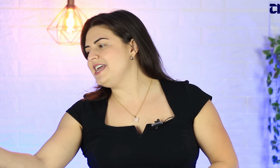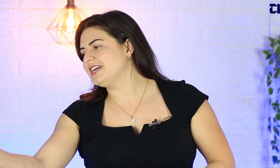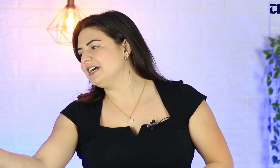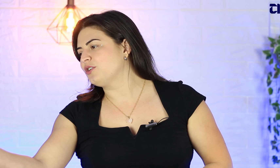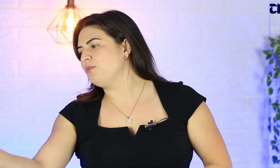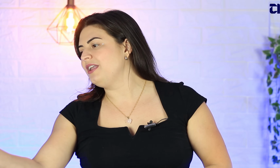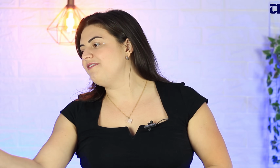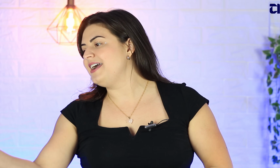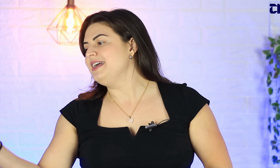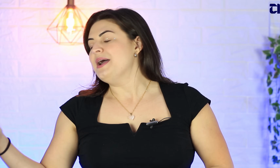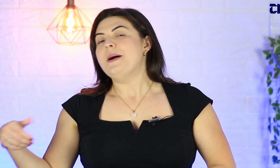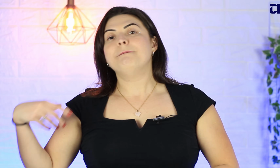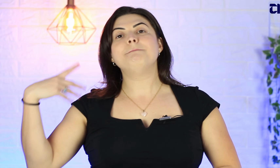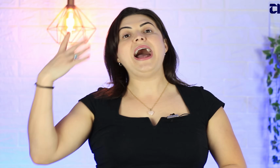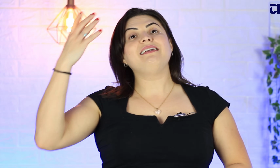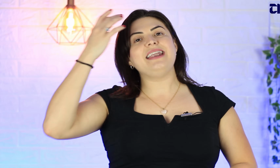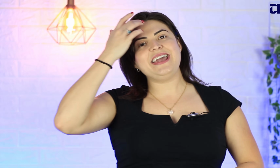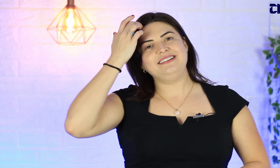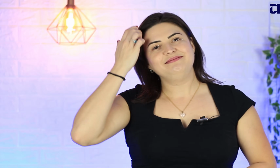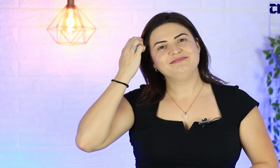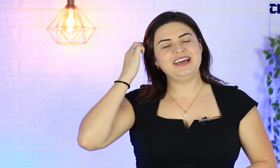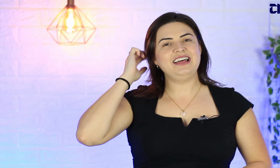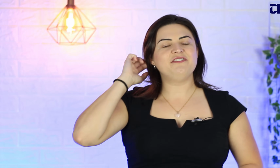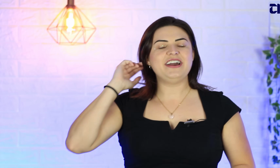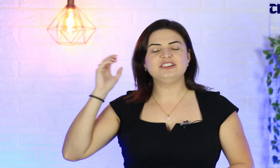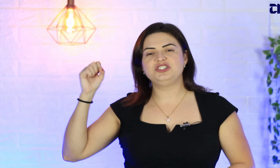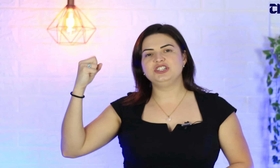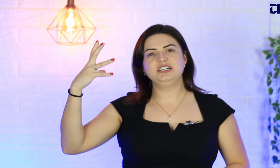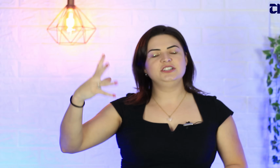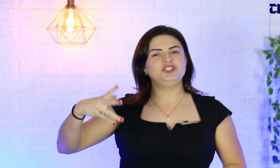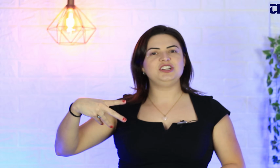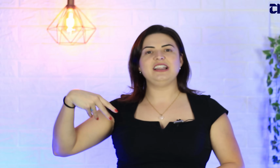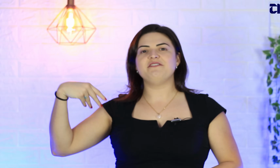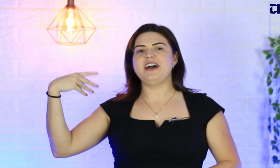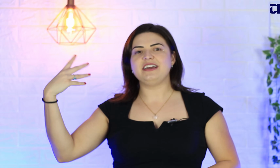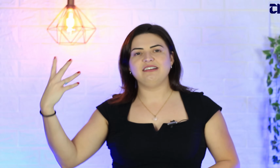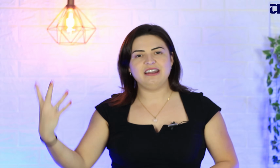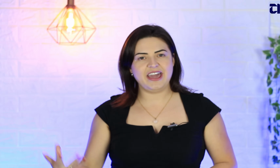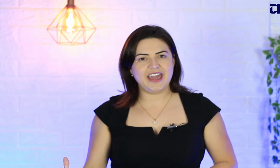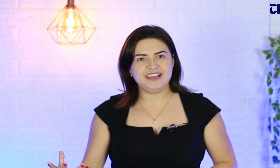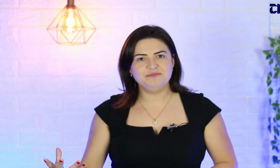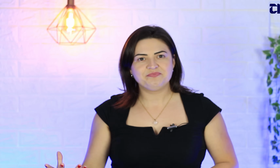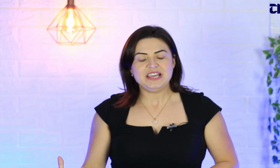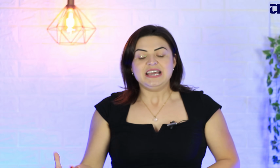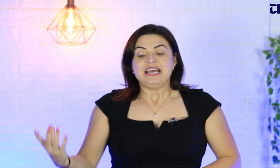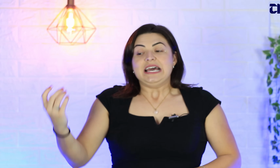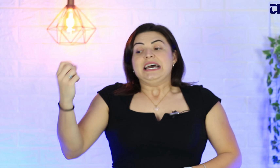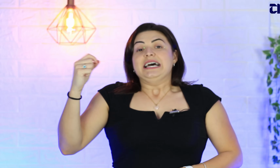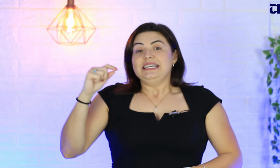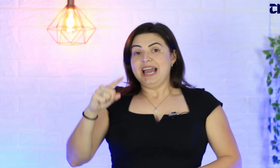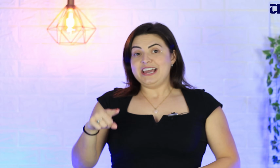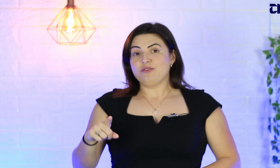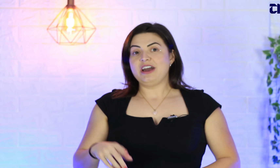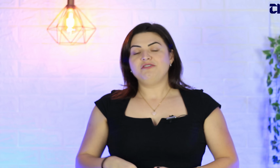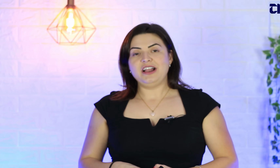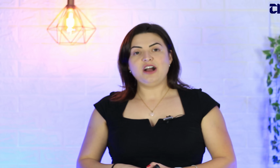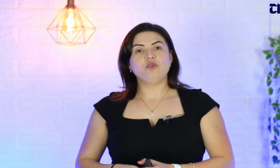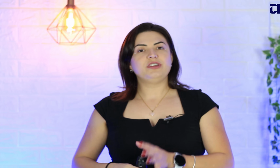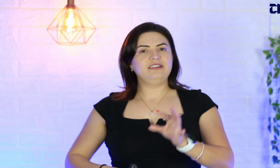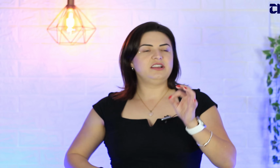é rica? Como ela vai além, né? Ela vai adiante. Ela vai além. E aí, eu quero falar com quem